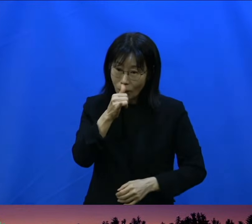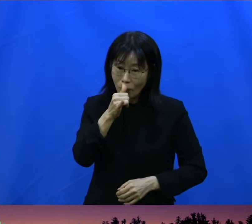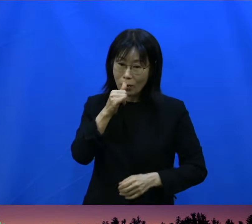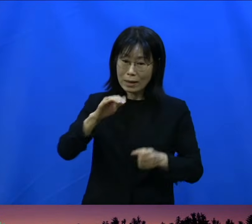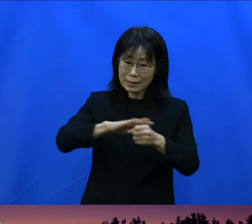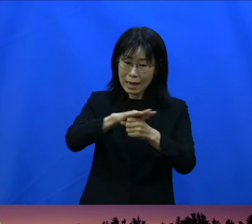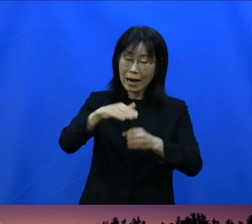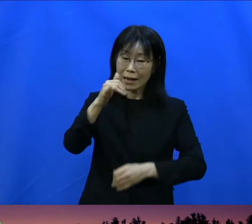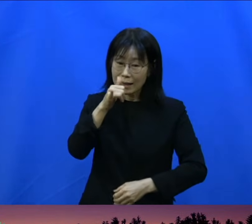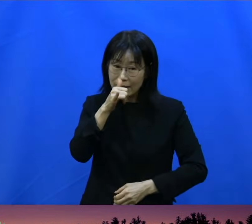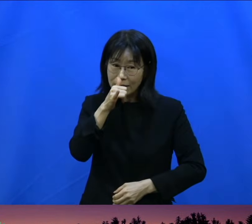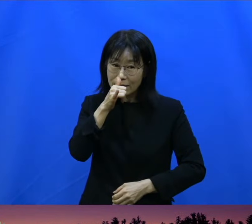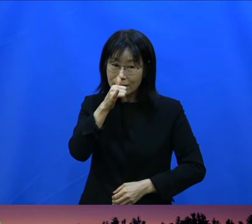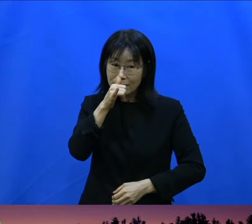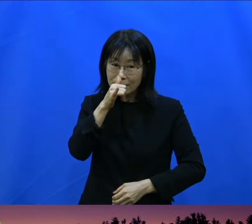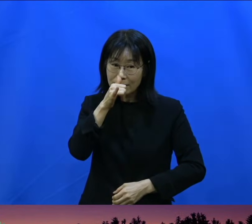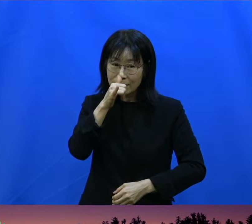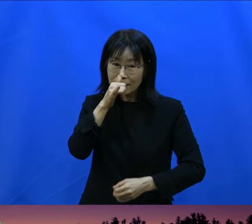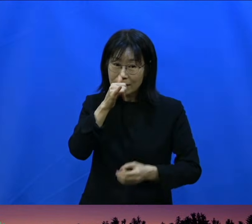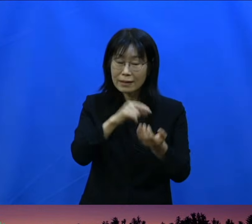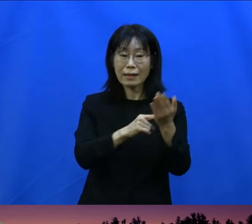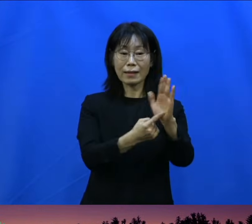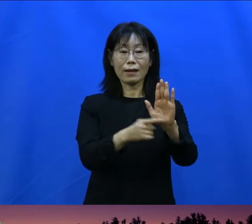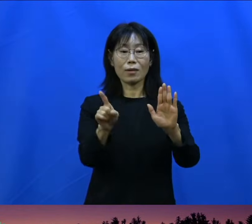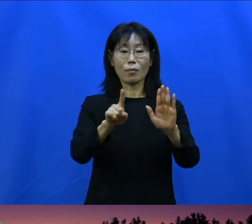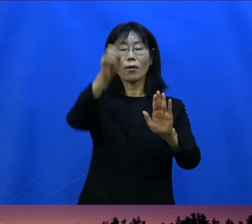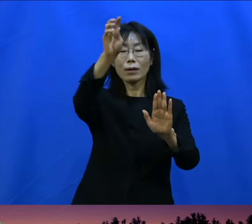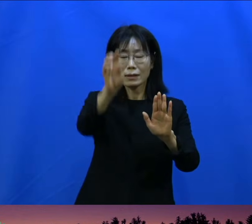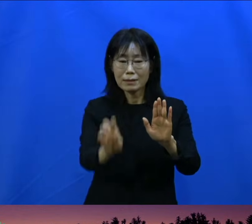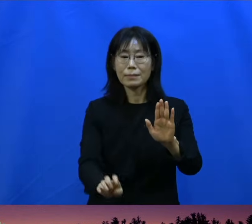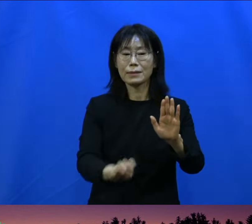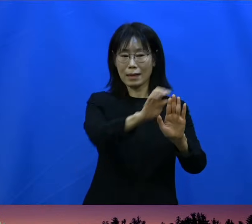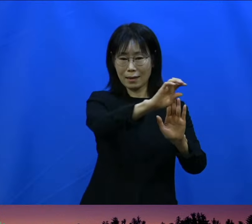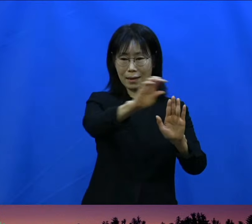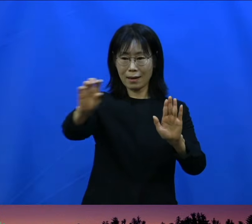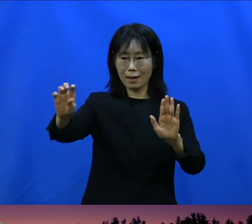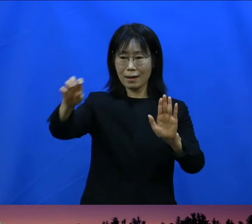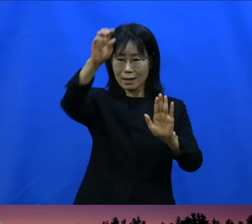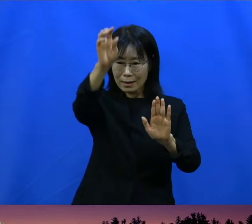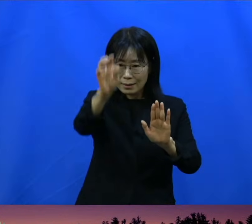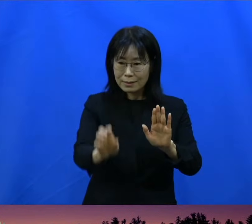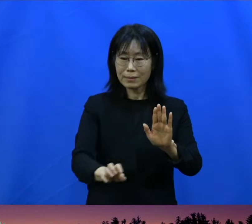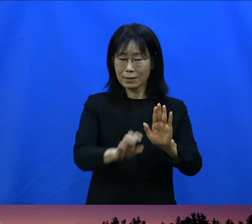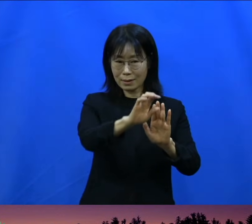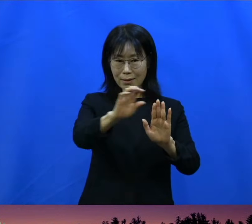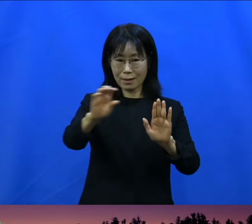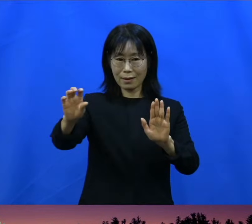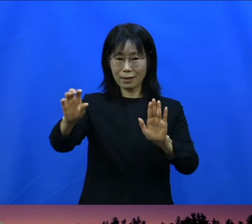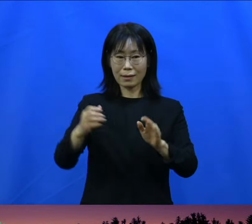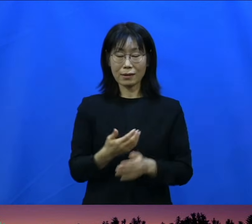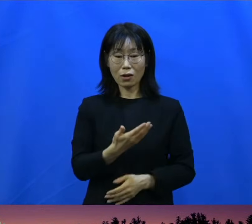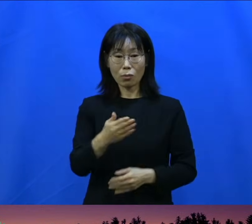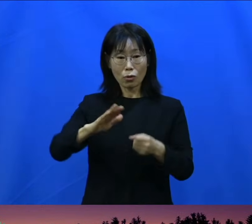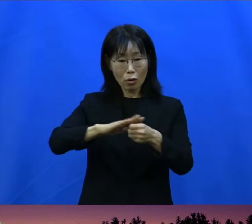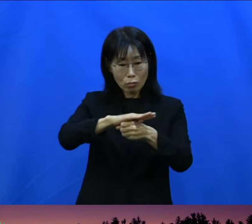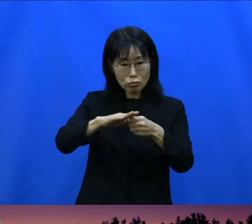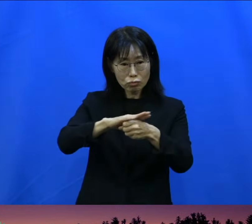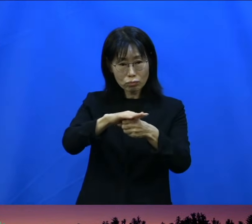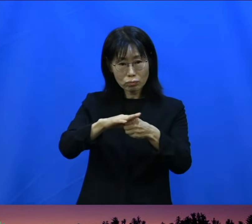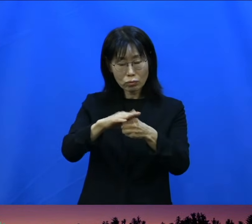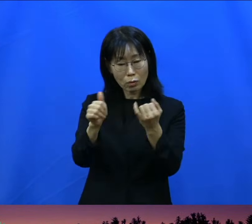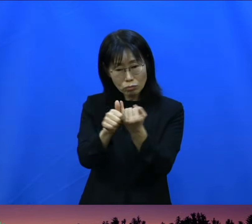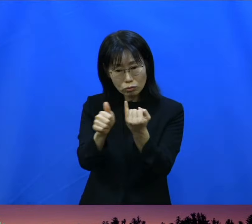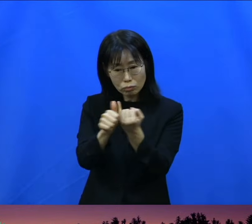오늘날 만영한 중에 하나가 거룩이 빠지면 버려요, 사랑에. 이런 부부가 사랑하려고 하면요, 뭐가 필요해요?